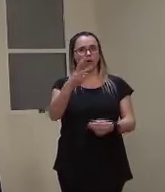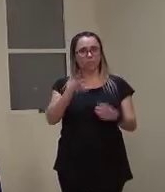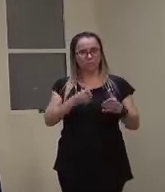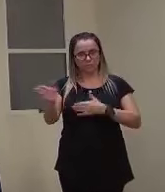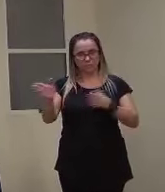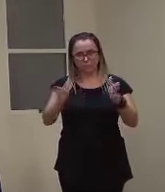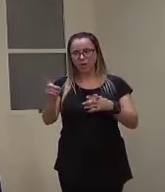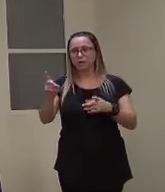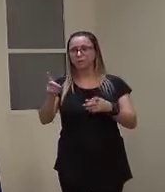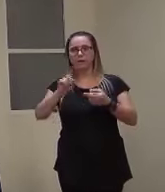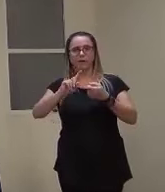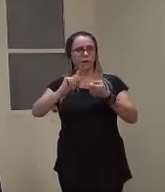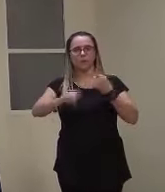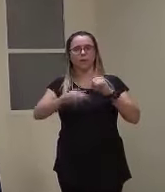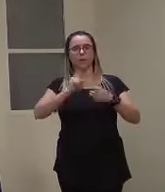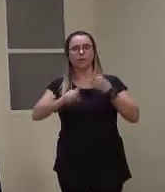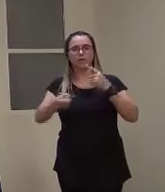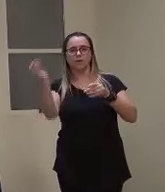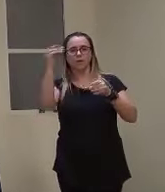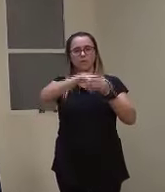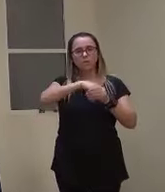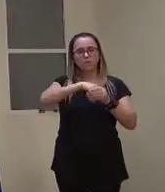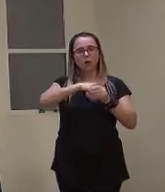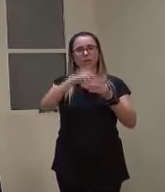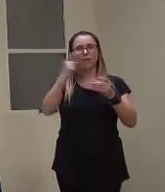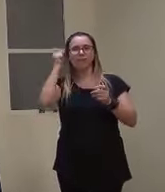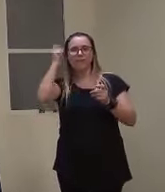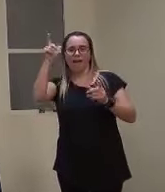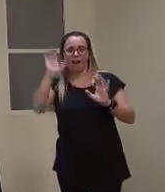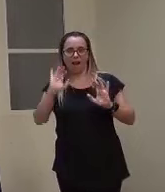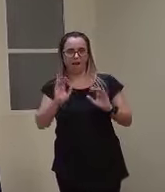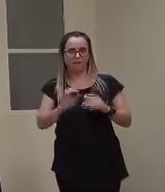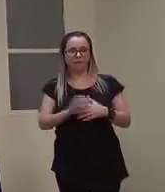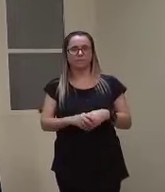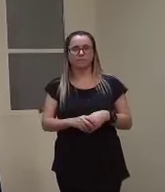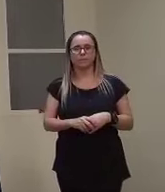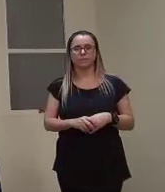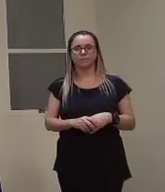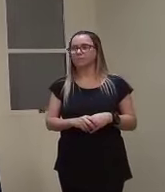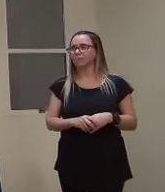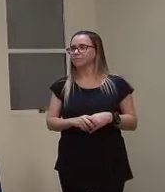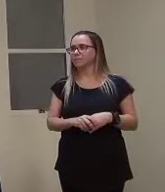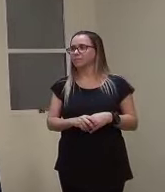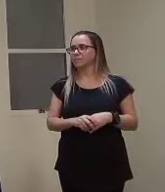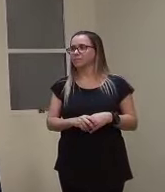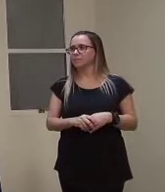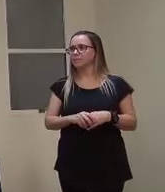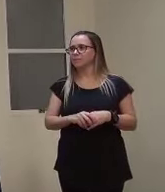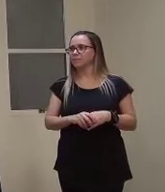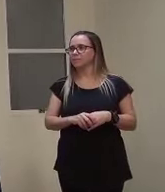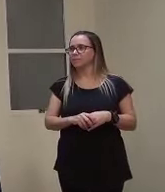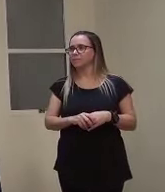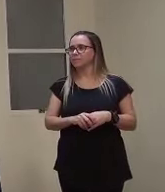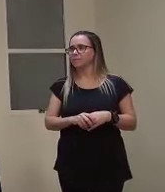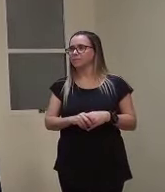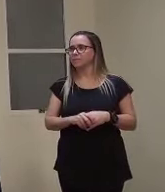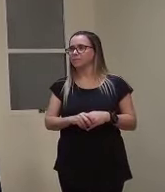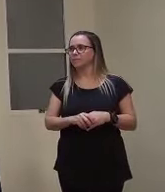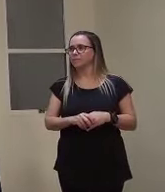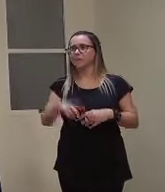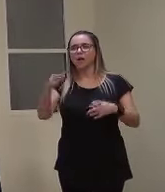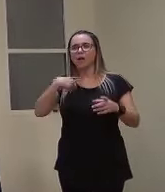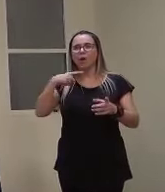la relación entre inclusión ideal cuales son como referentes cuales son los